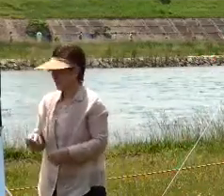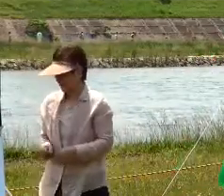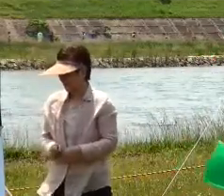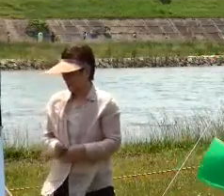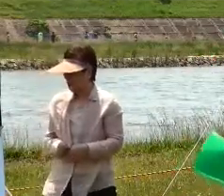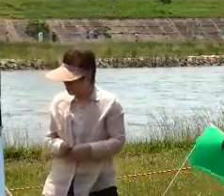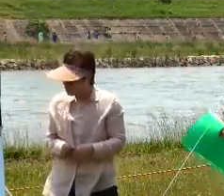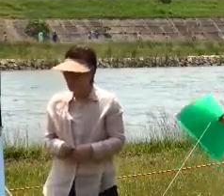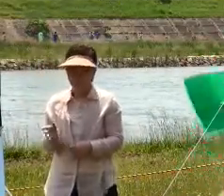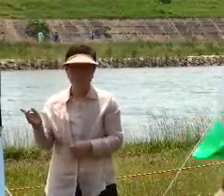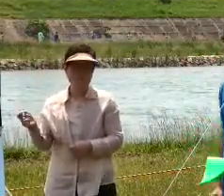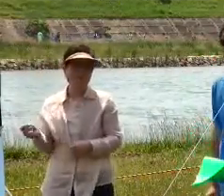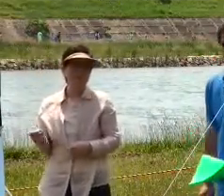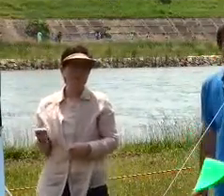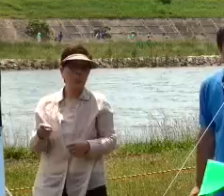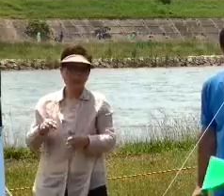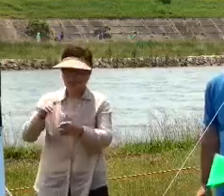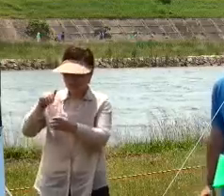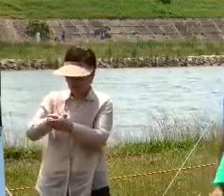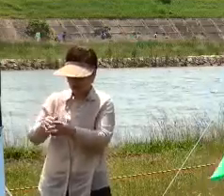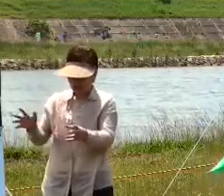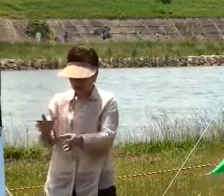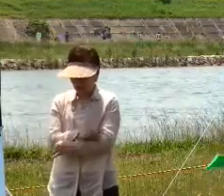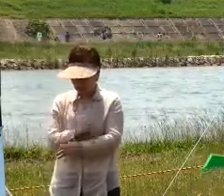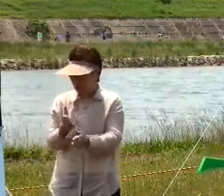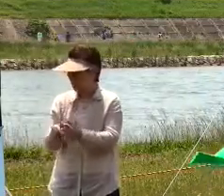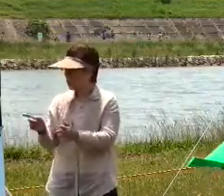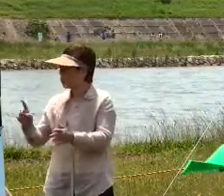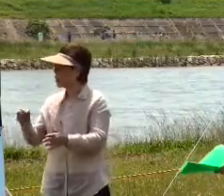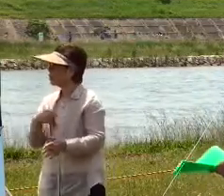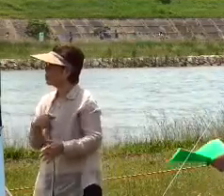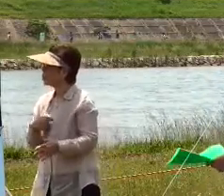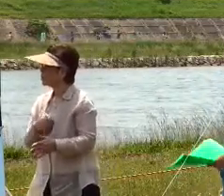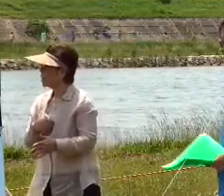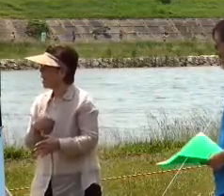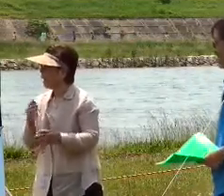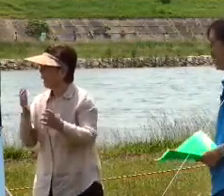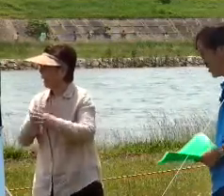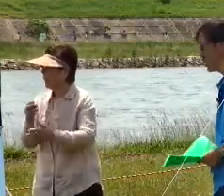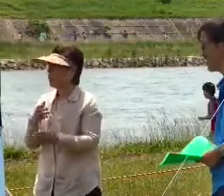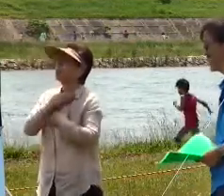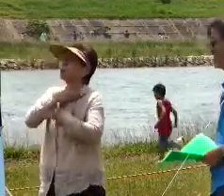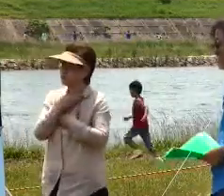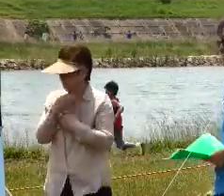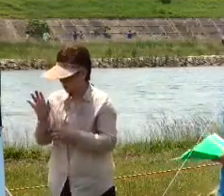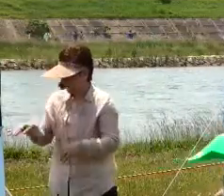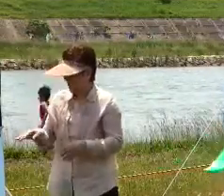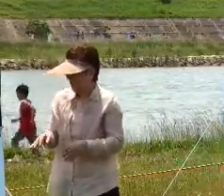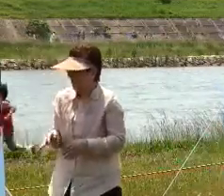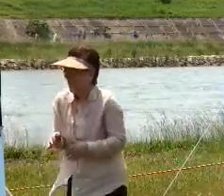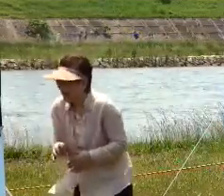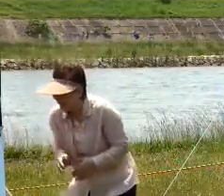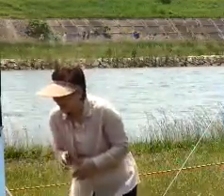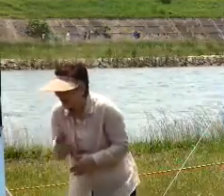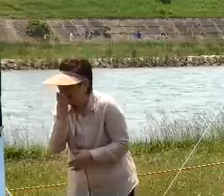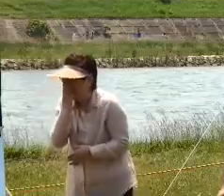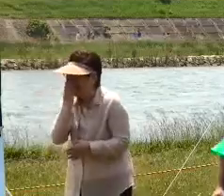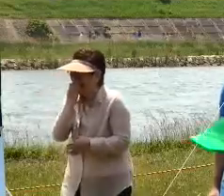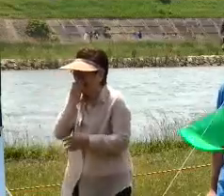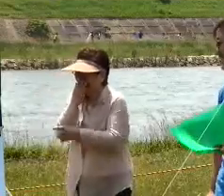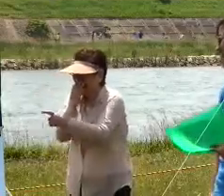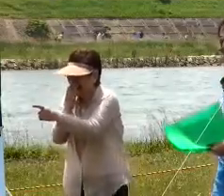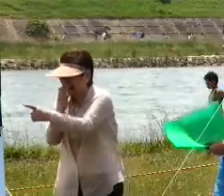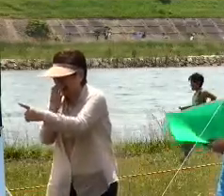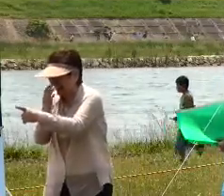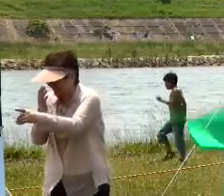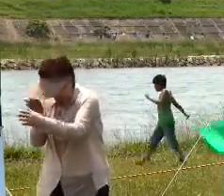しい。財布なくした時どんな気持ちでしたか？ ショックです。 ショックでした。ラッキーと